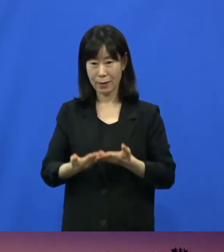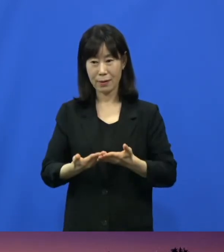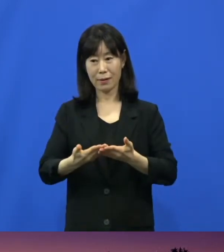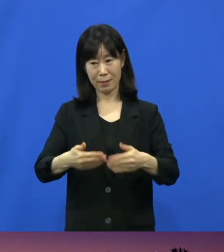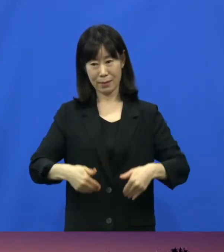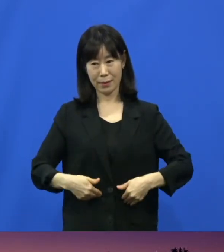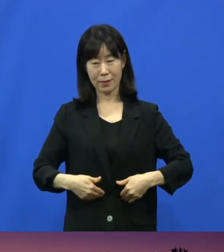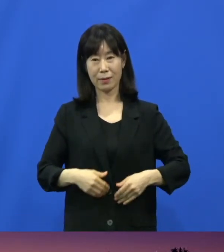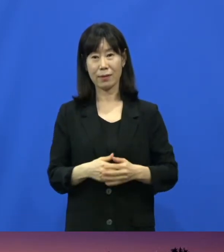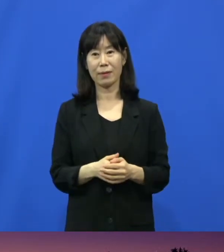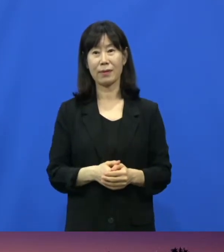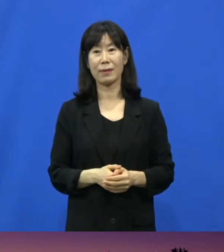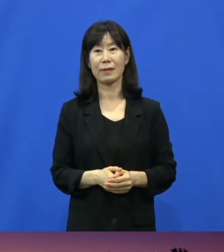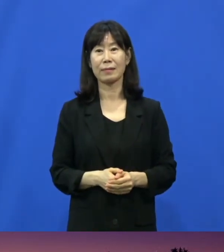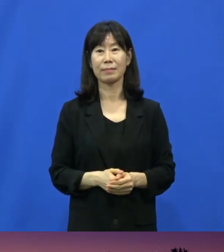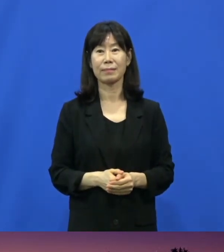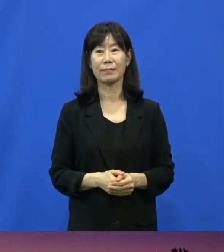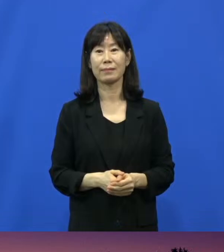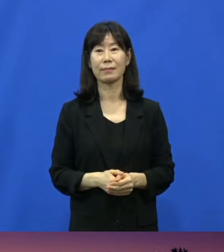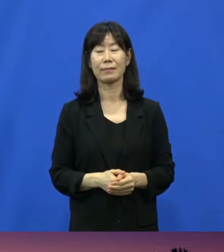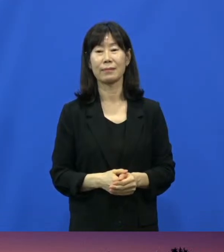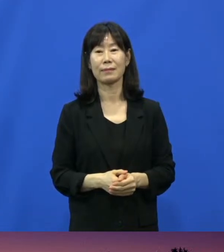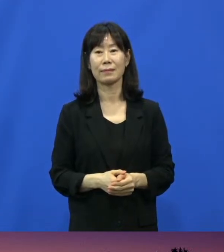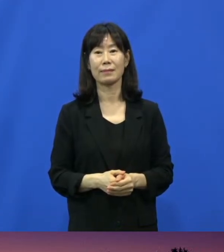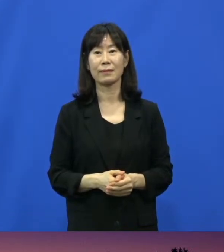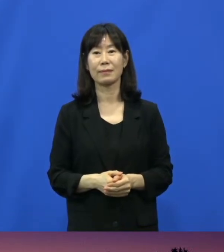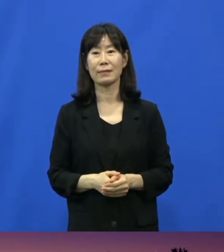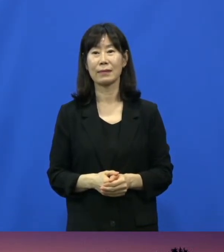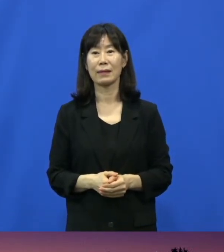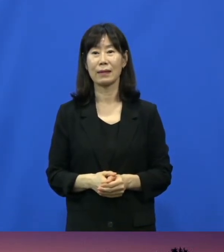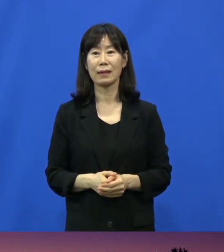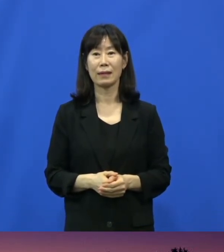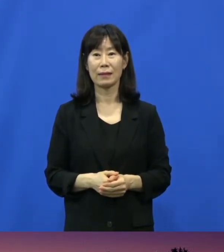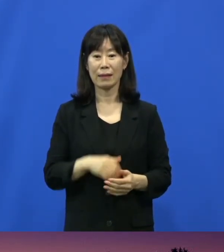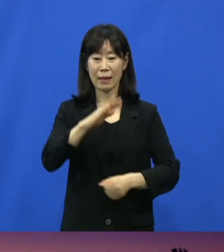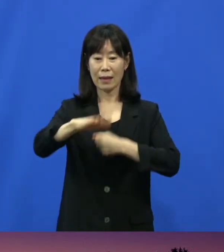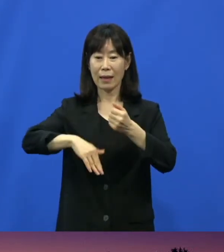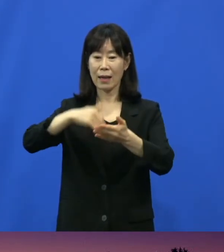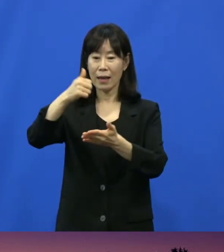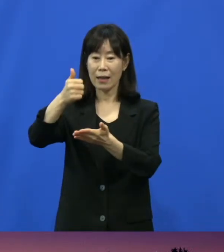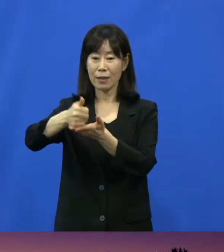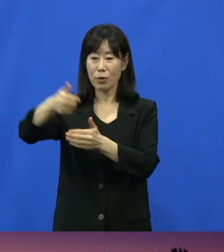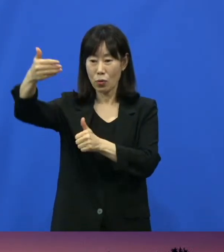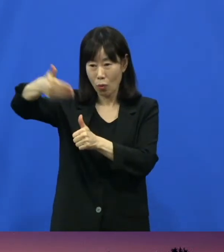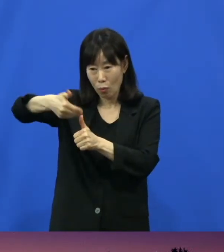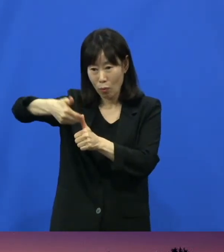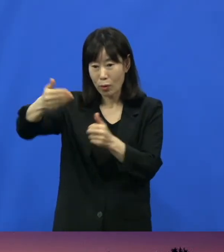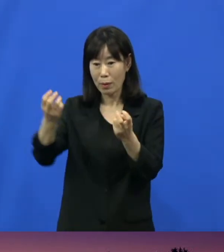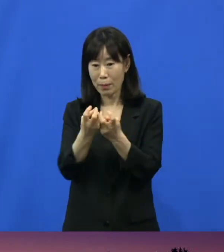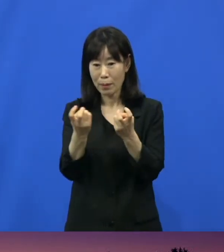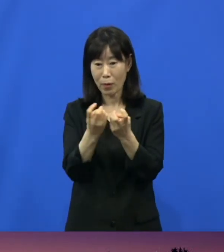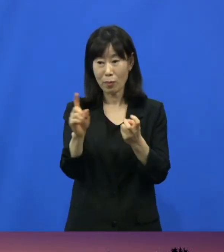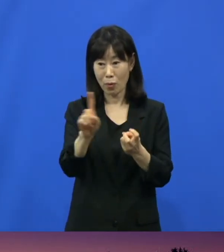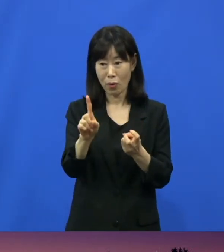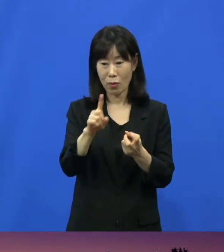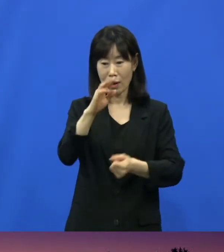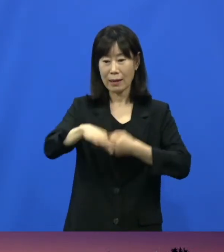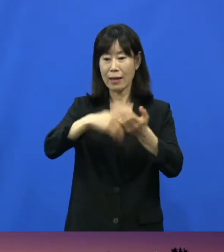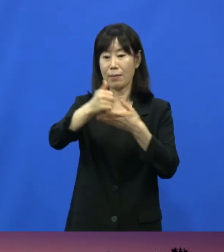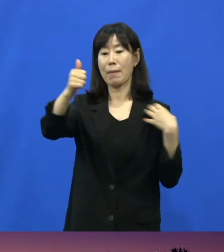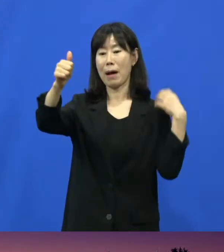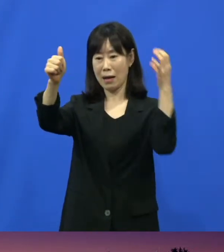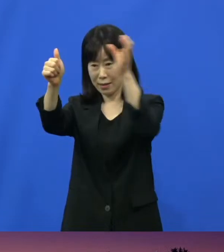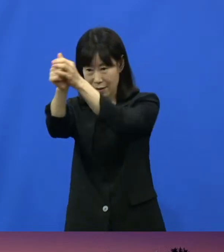그분의 그 보호를 받는 법을 먼저 배워. 그분으로부터 공급받는 걸 먼저 배워야 되는 거예요. 아기가